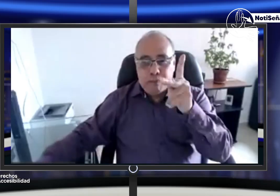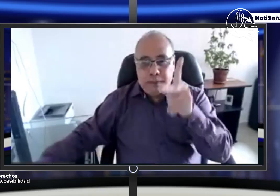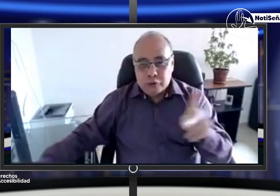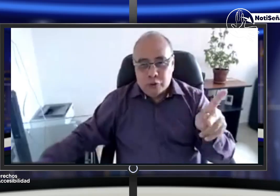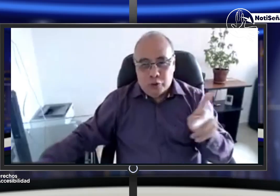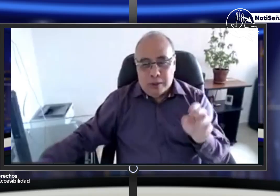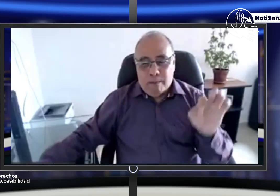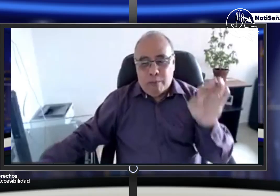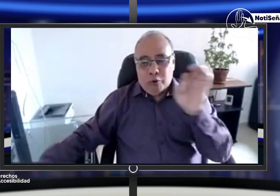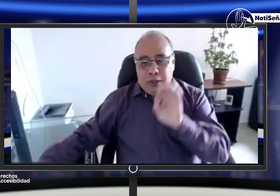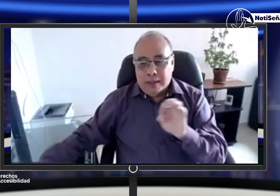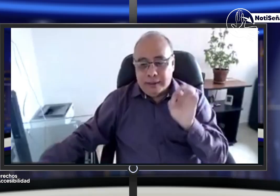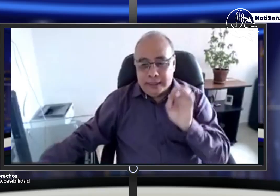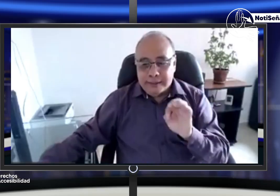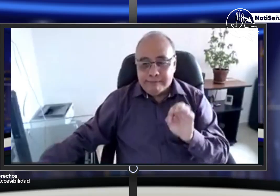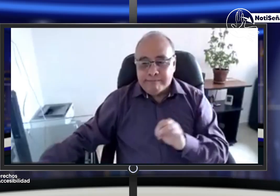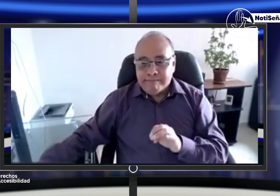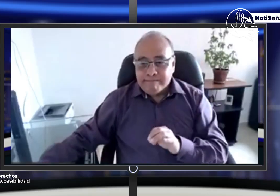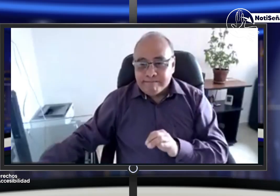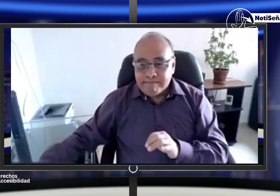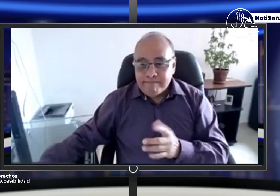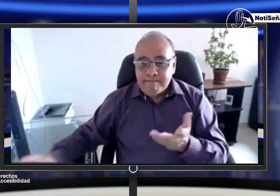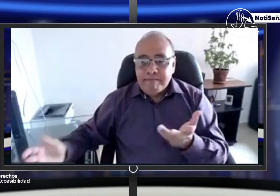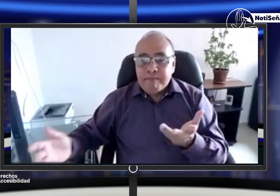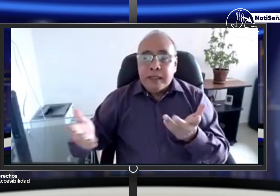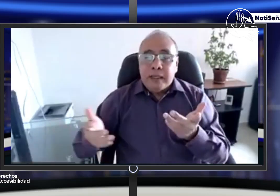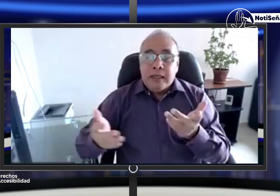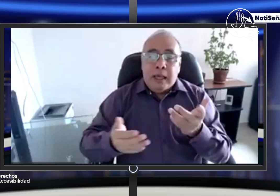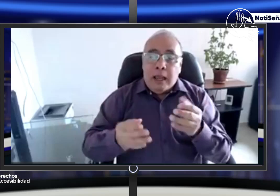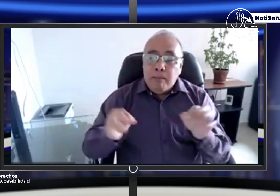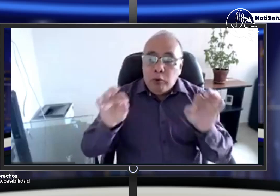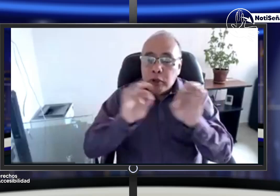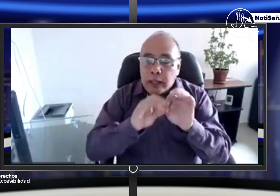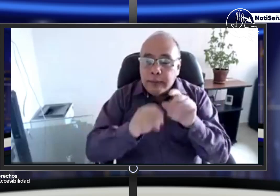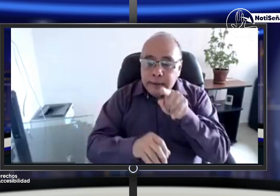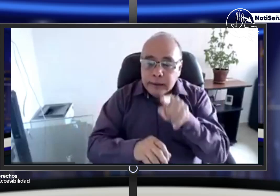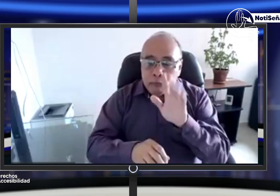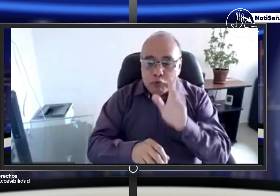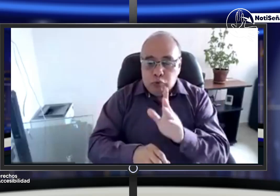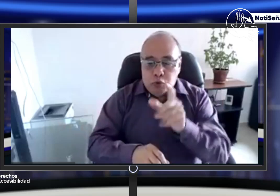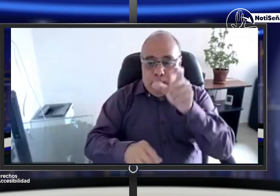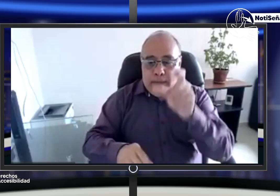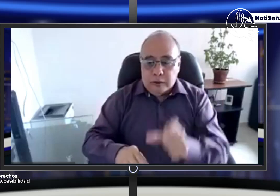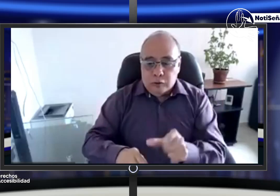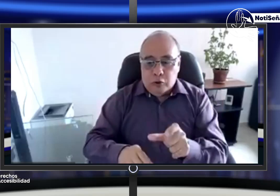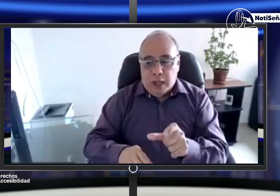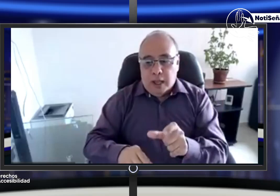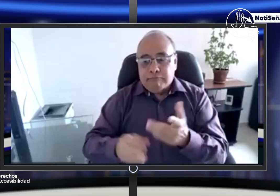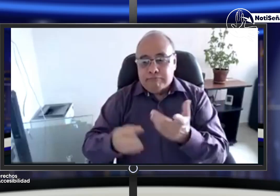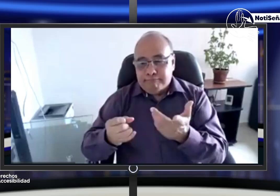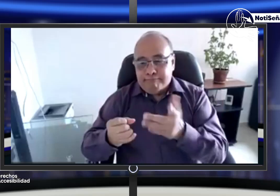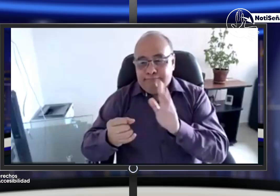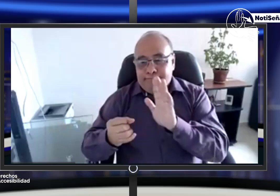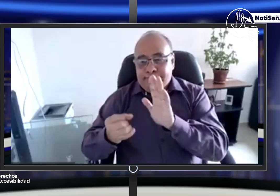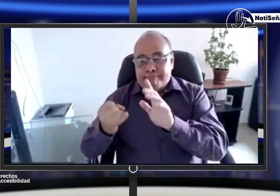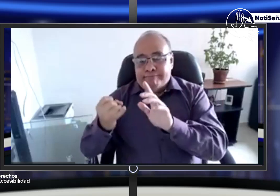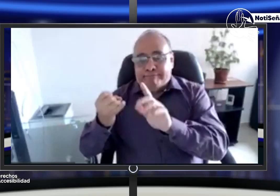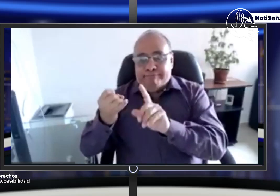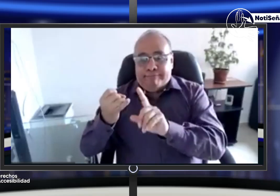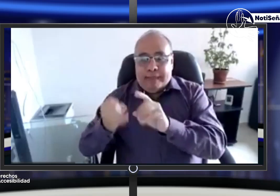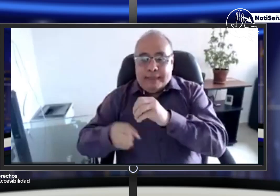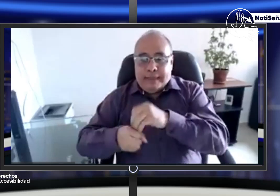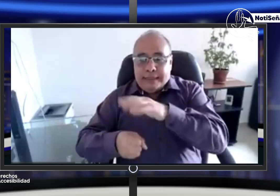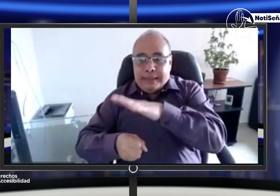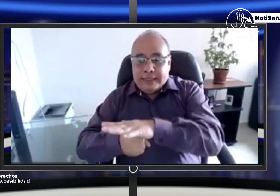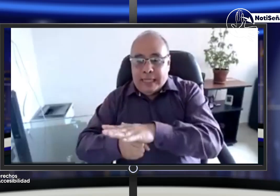Precisamente para hablar acerca de este sistema de discapacidad en el distrito en Bogotá, tenemos a una invitada el día de hoy.